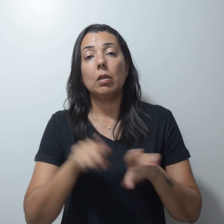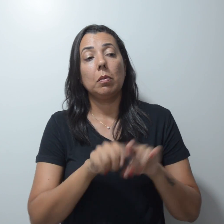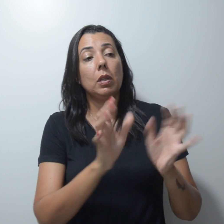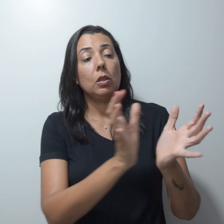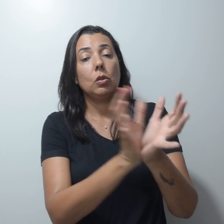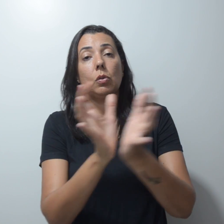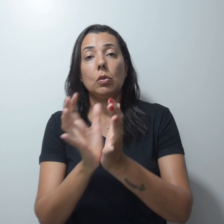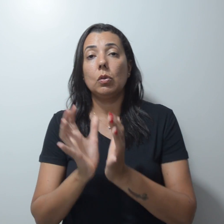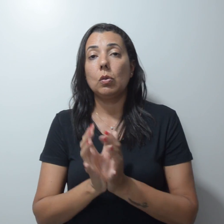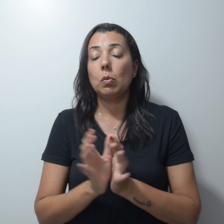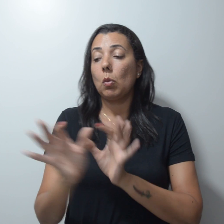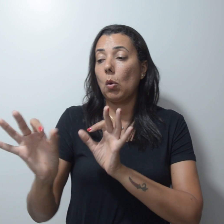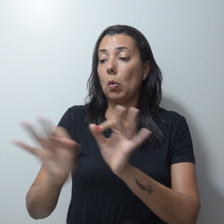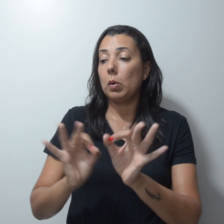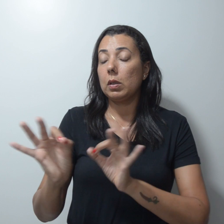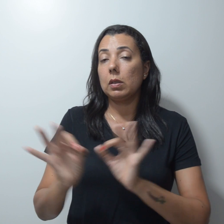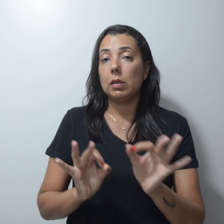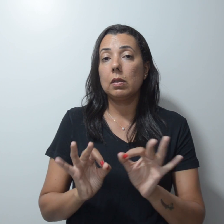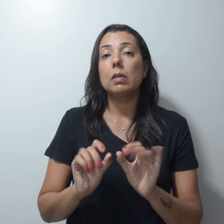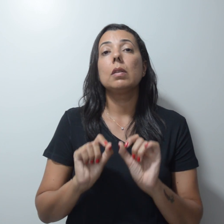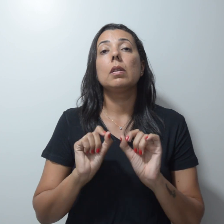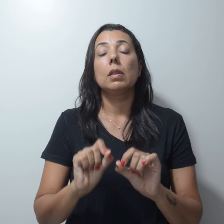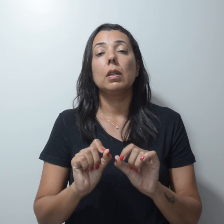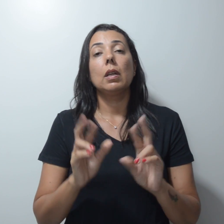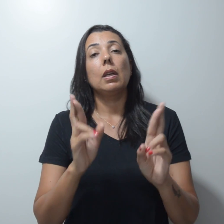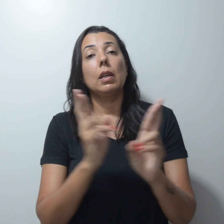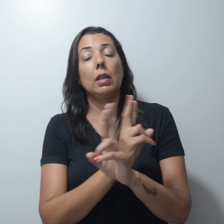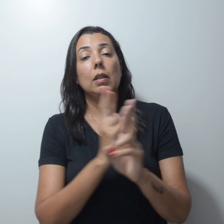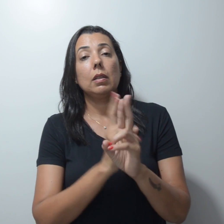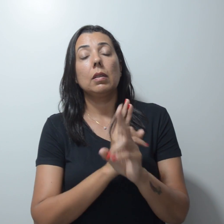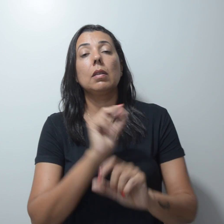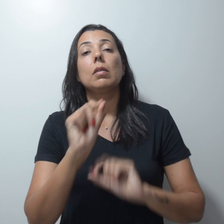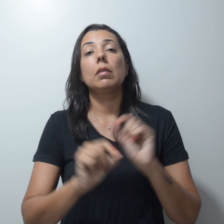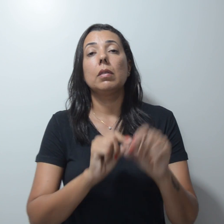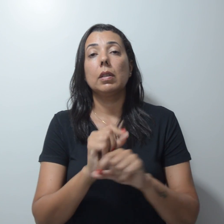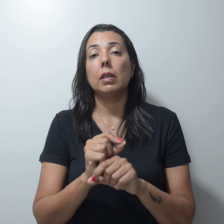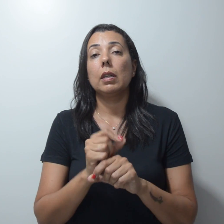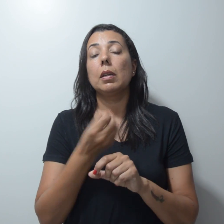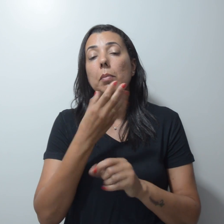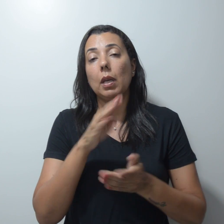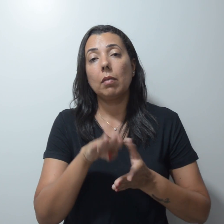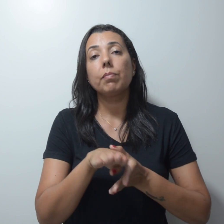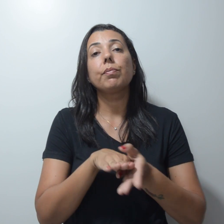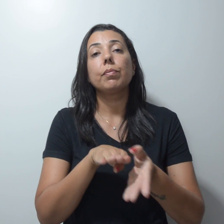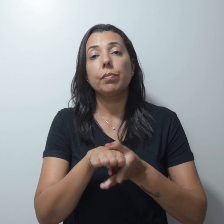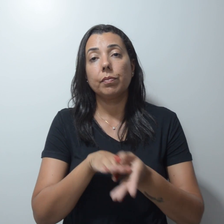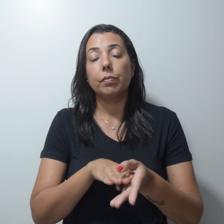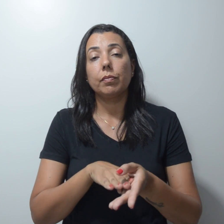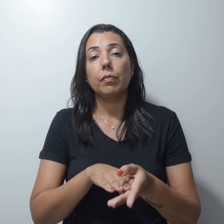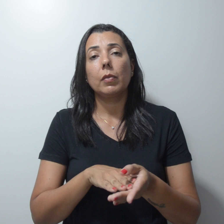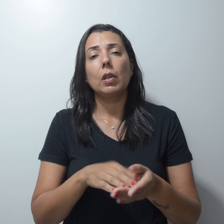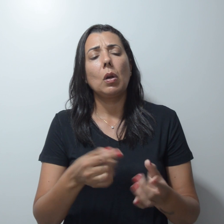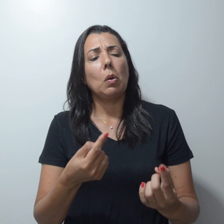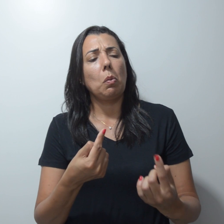coletivos, organizados e, relativamente, bem orientados. Provocou